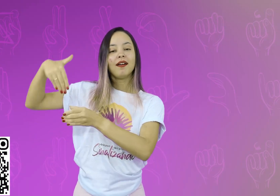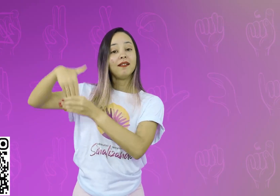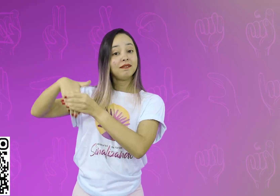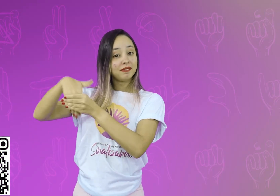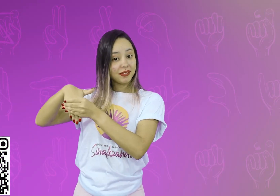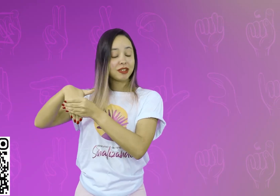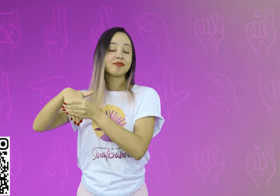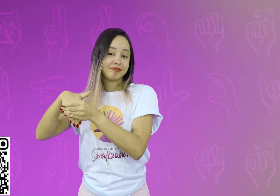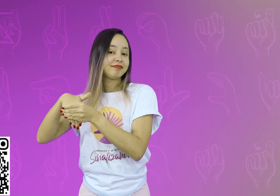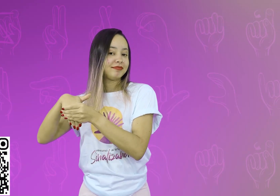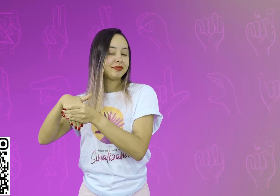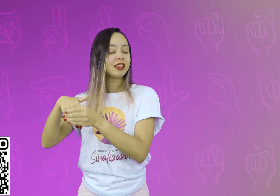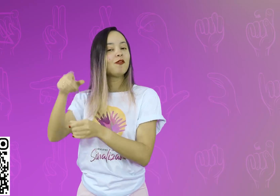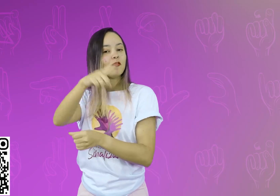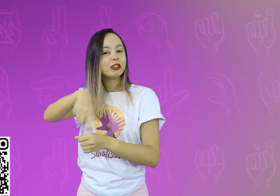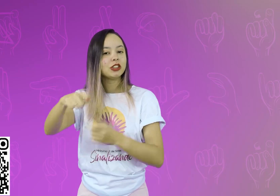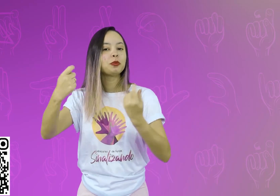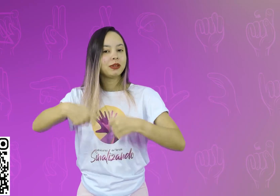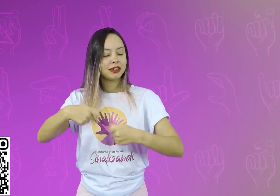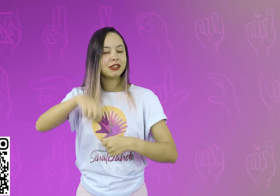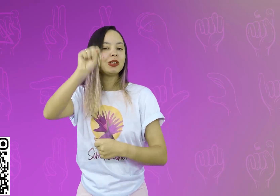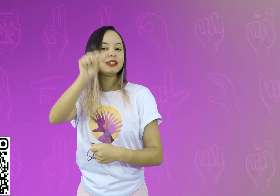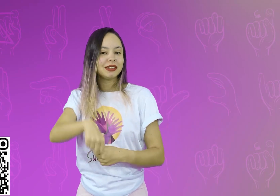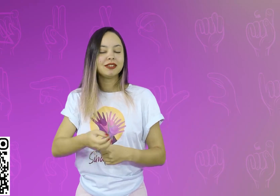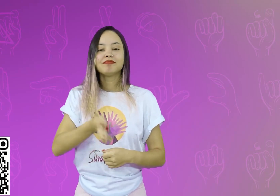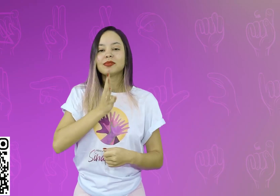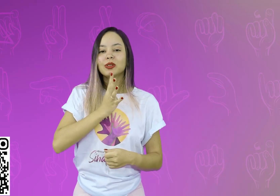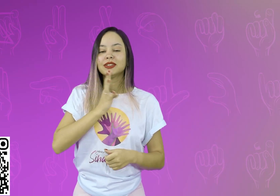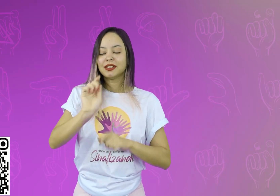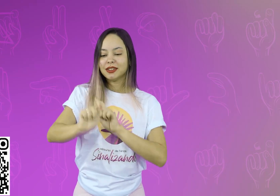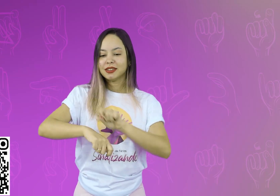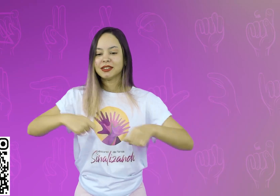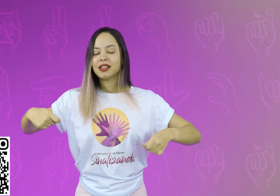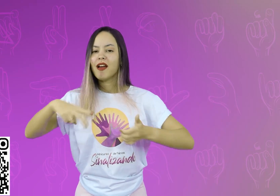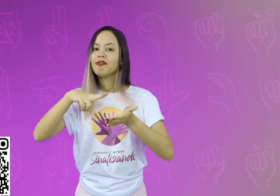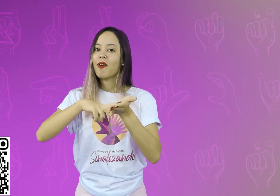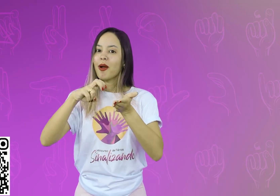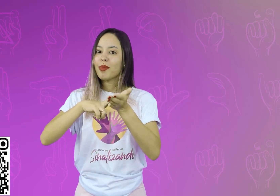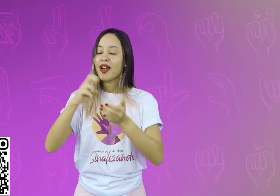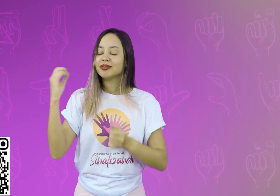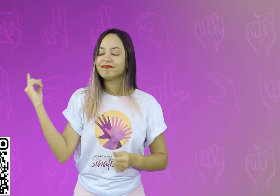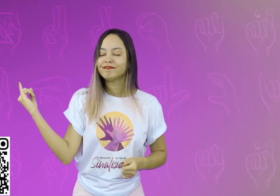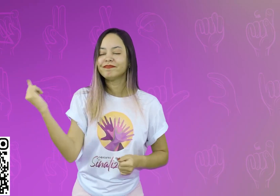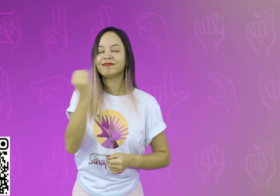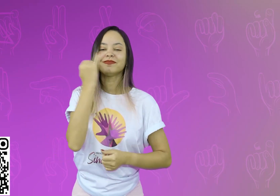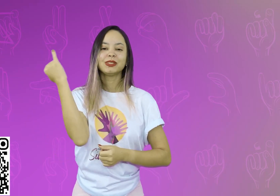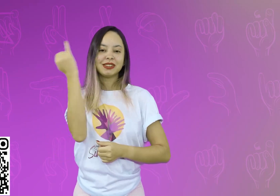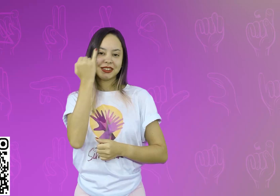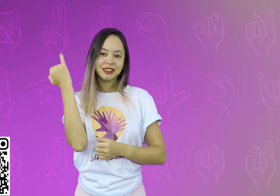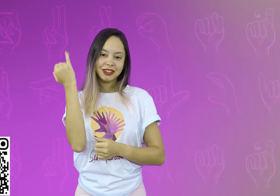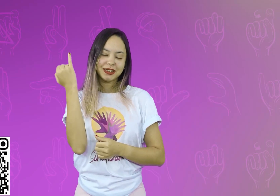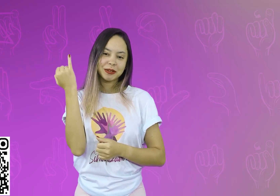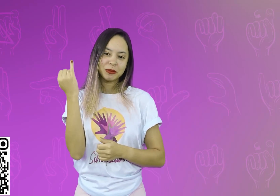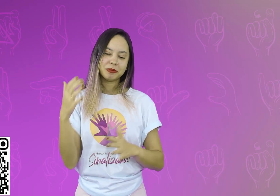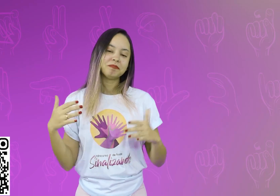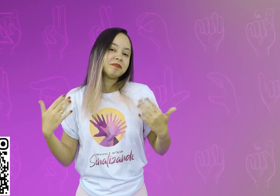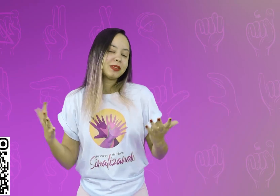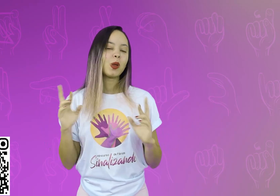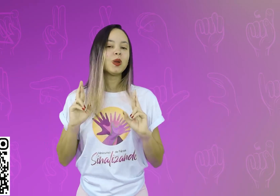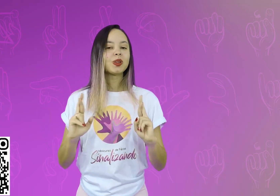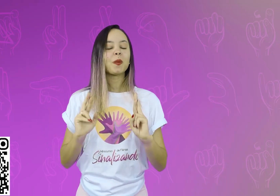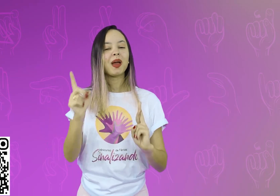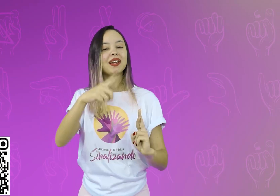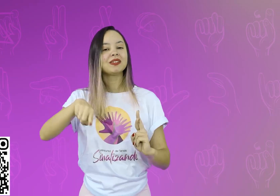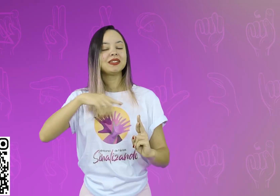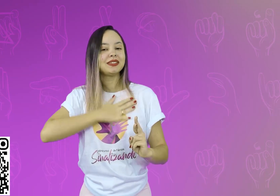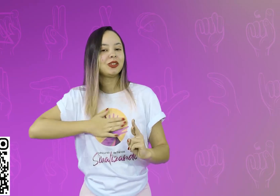forem atuar nessa área, vocês precisam sim ter a fluência desses sinais e ter conhecimento desse vocabulário é